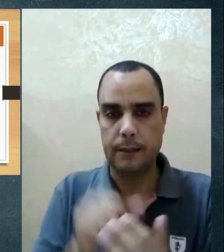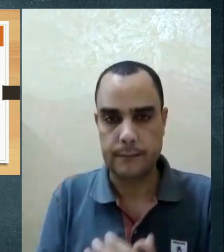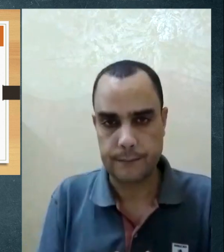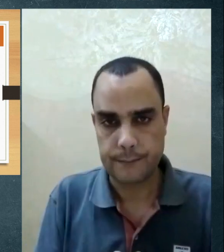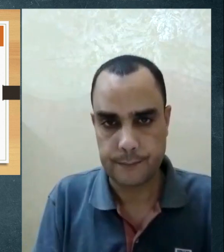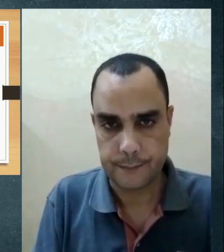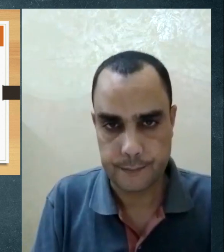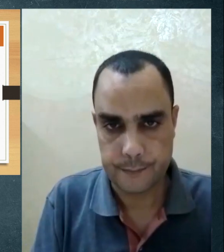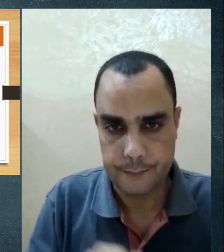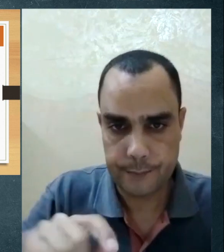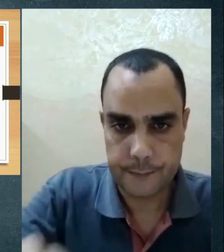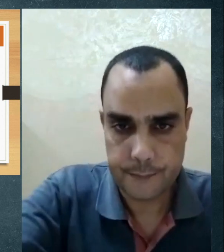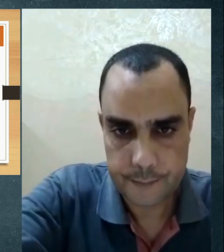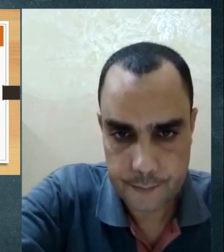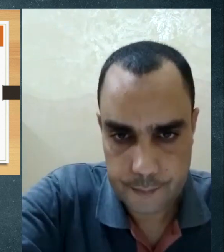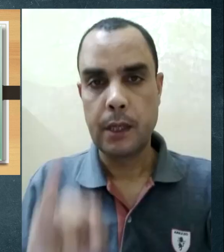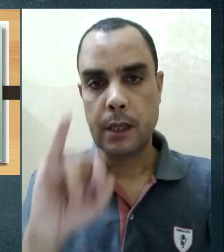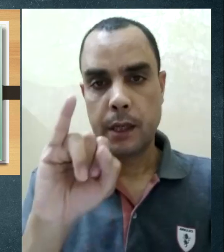الاستقلال.